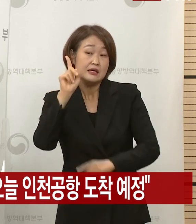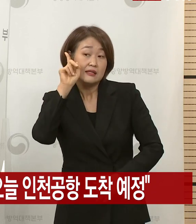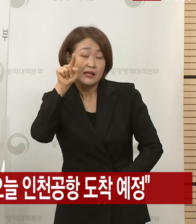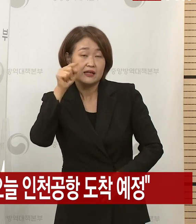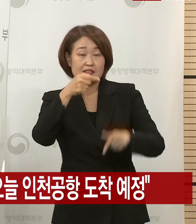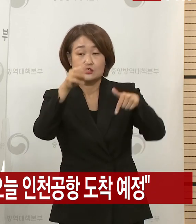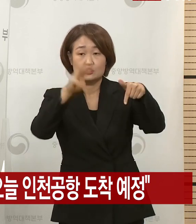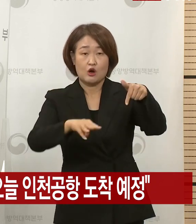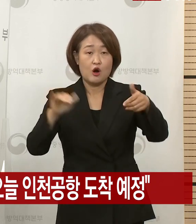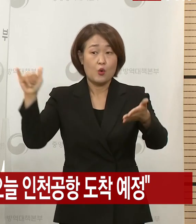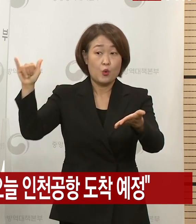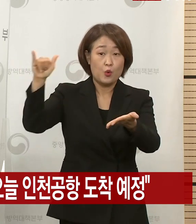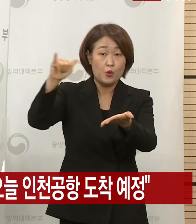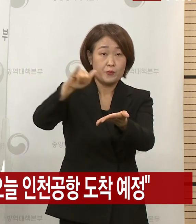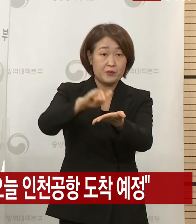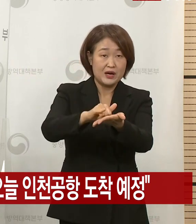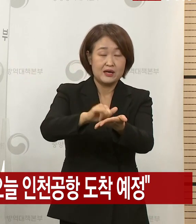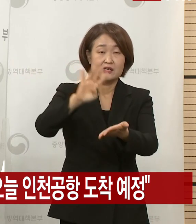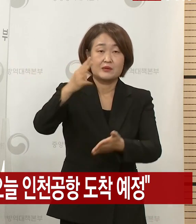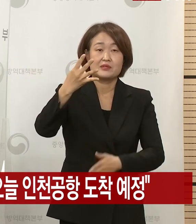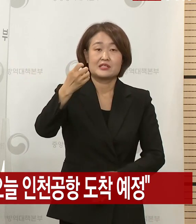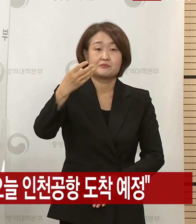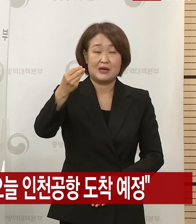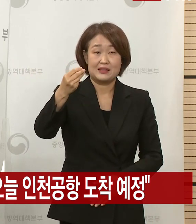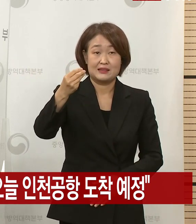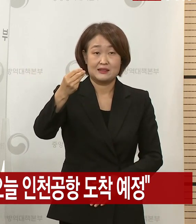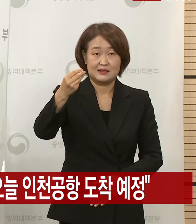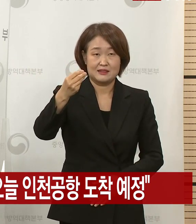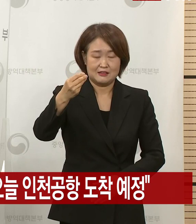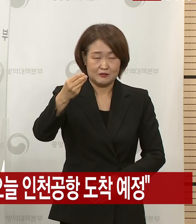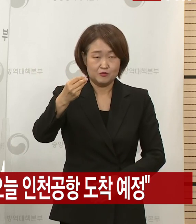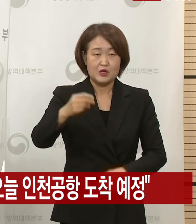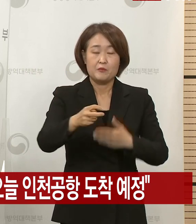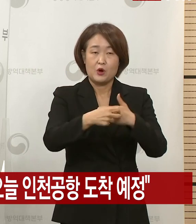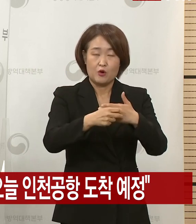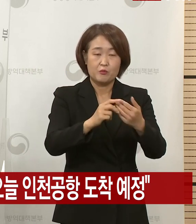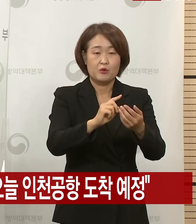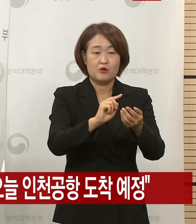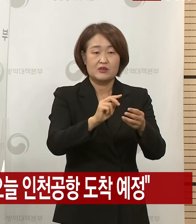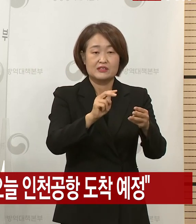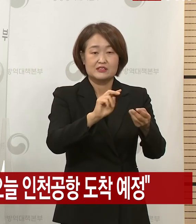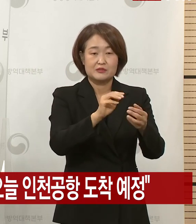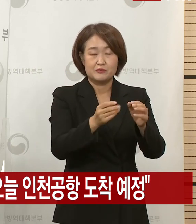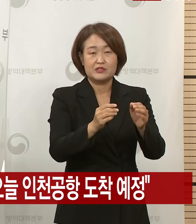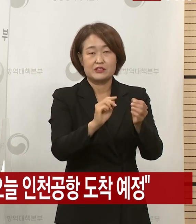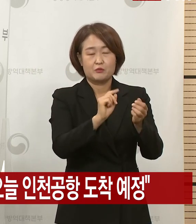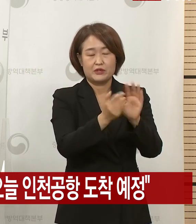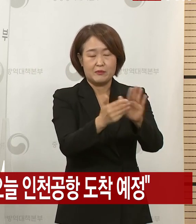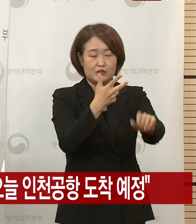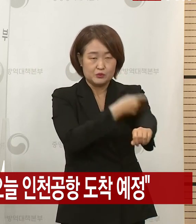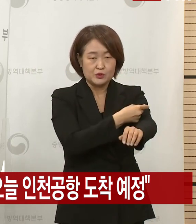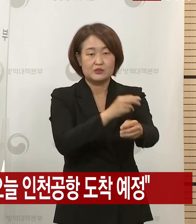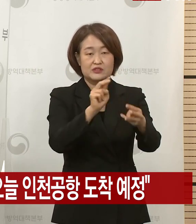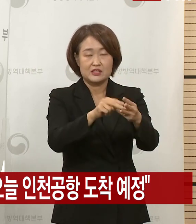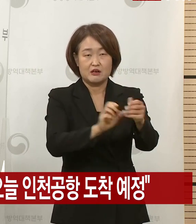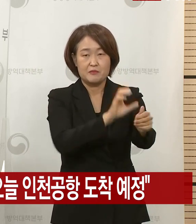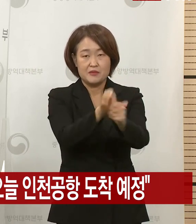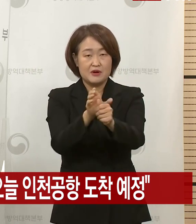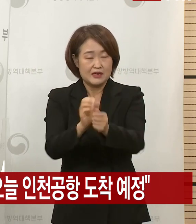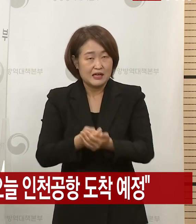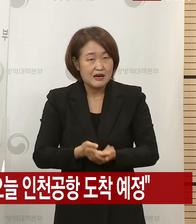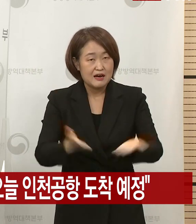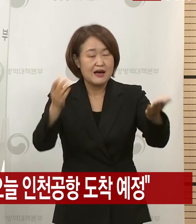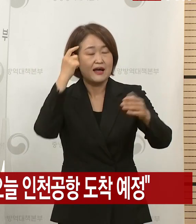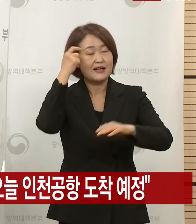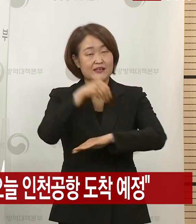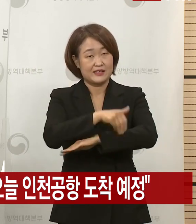인천공항에 도착해서 총 440만 회분이 공급되며 계획대로 예방접종이 진행될 예정입니다.